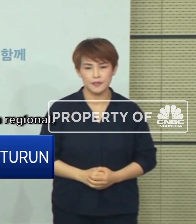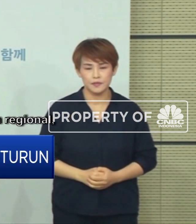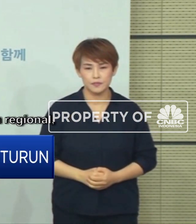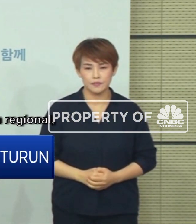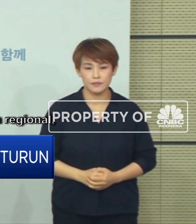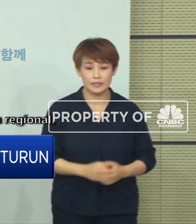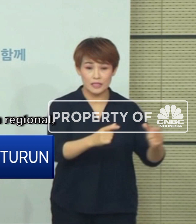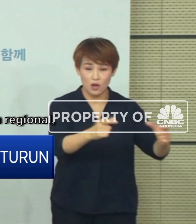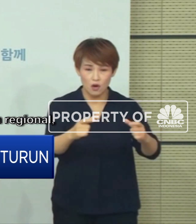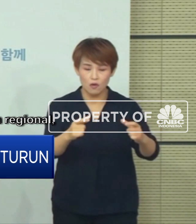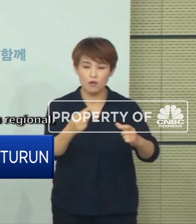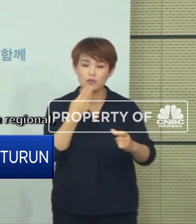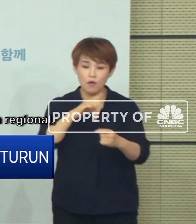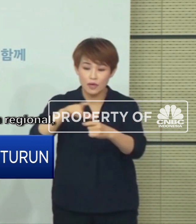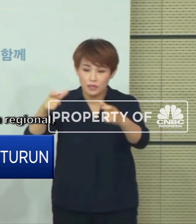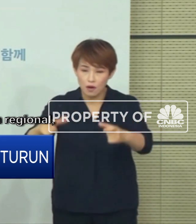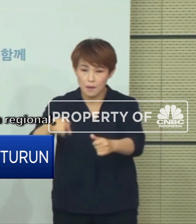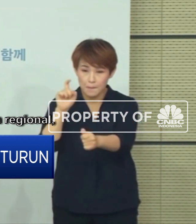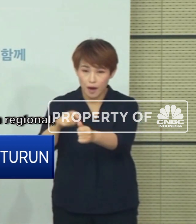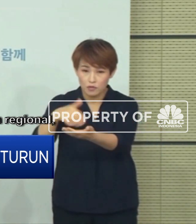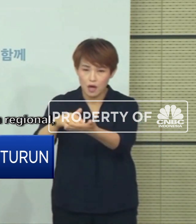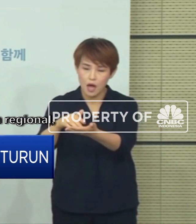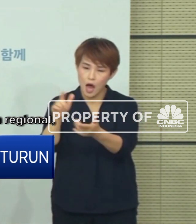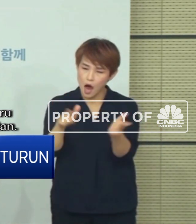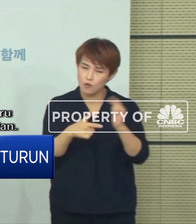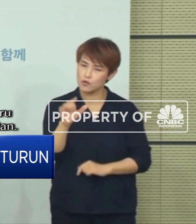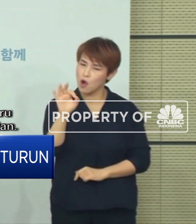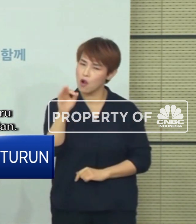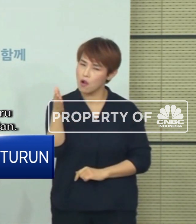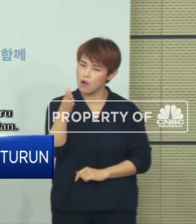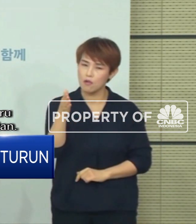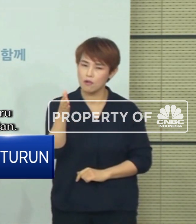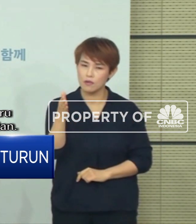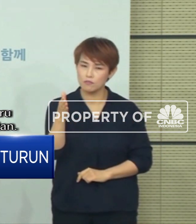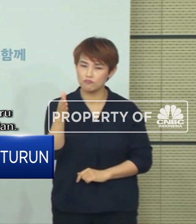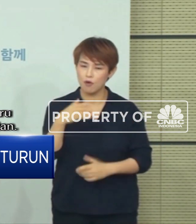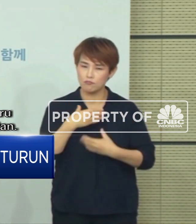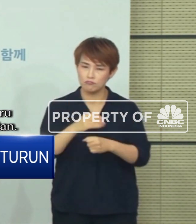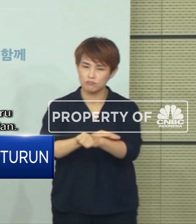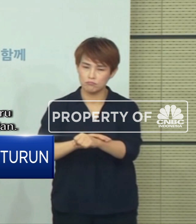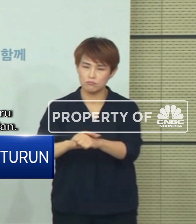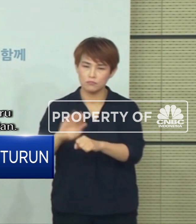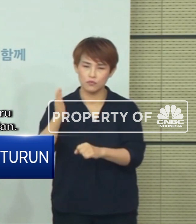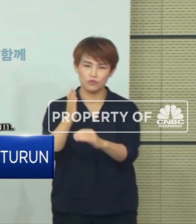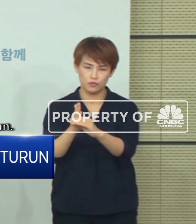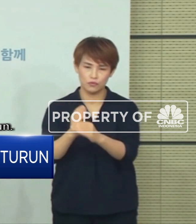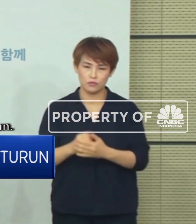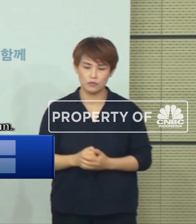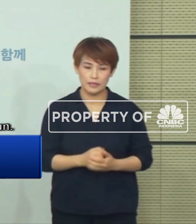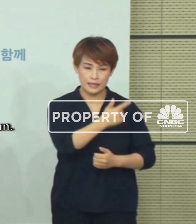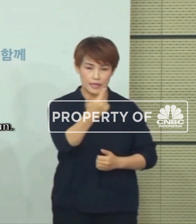Oke siap keluar tuh stop knocking down arrow yitro anjing ada non-steroid voicemail